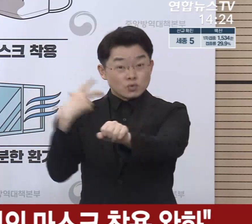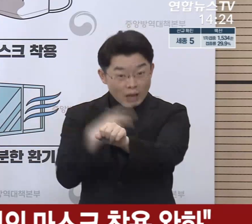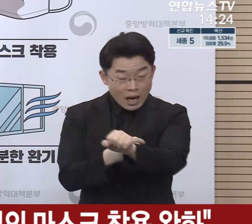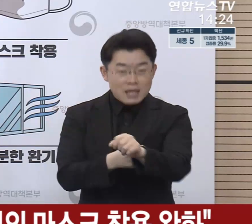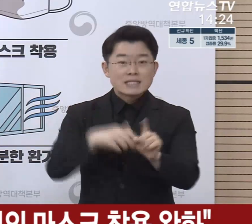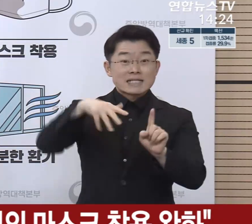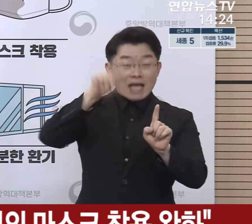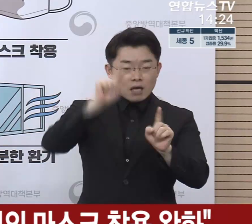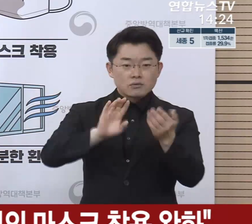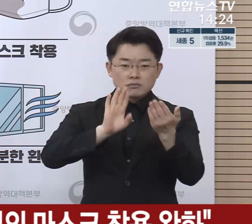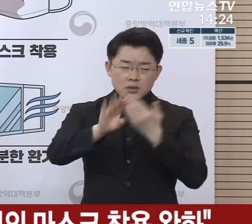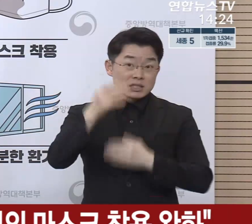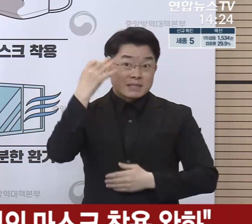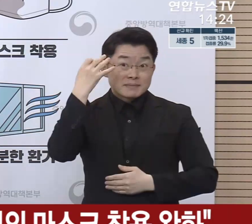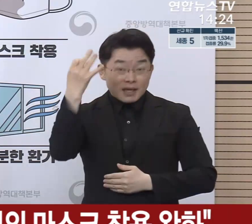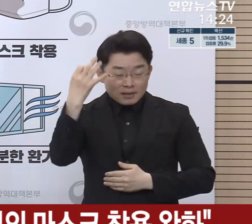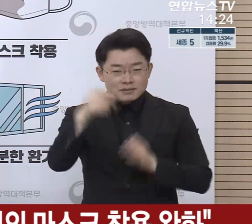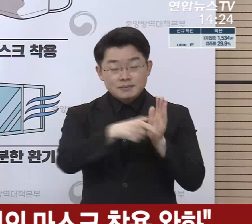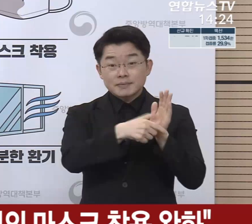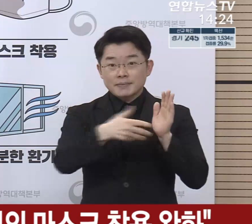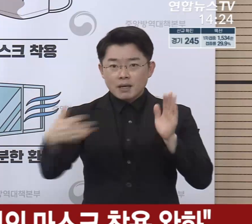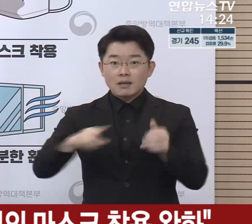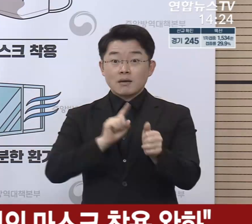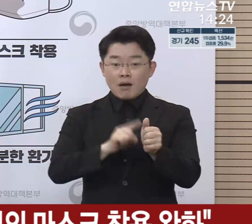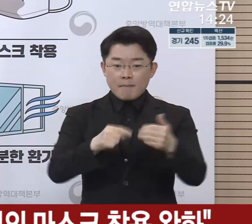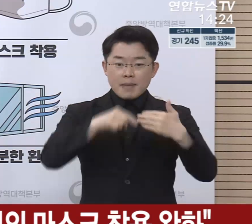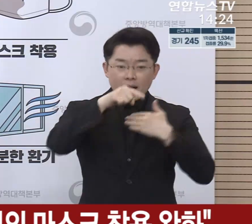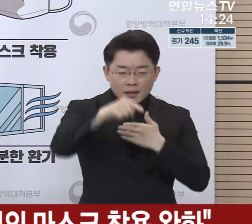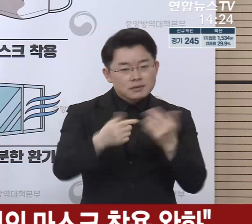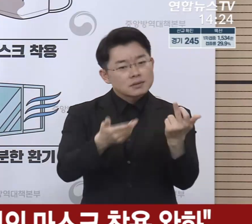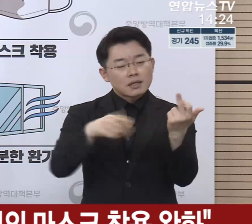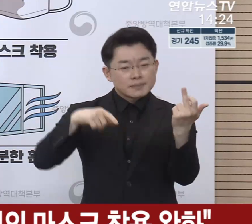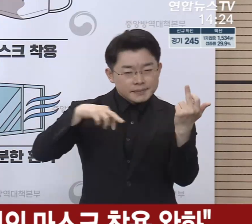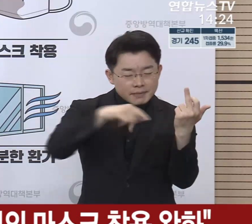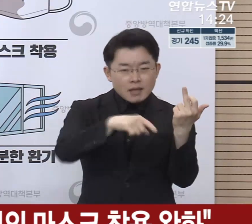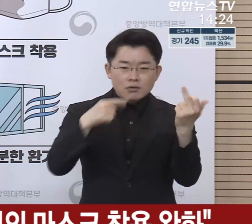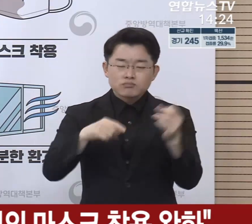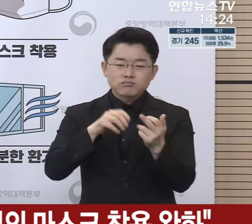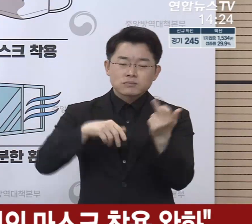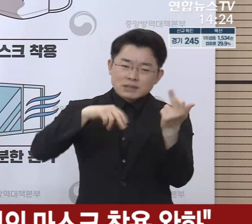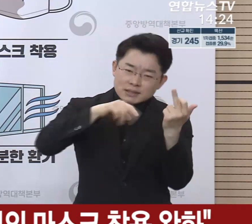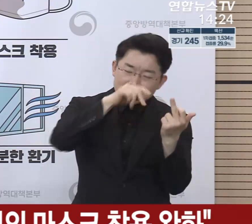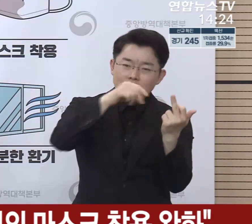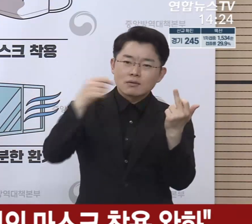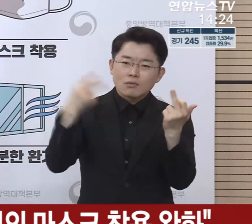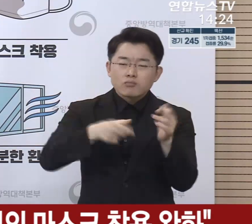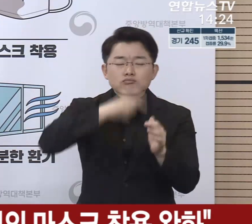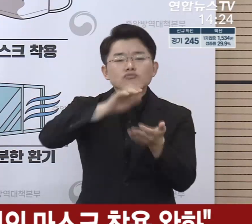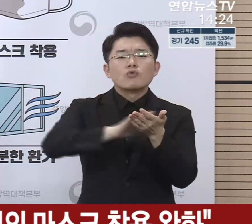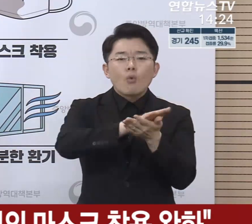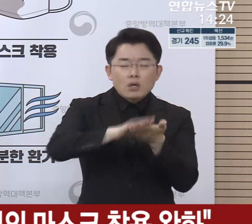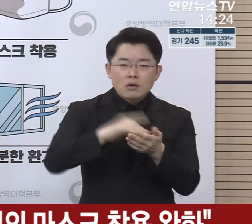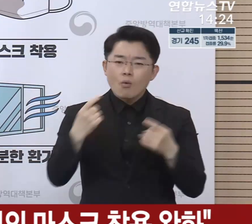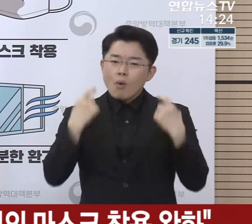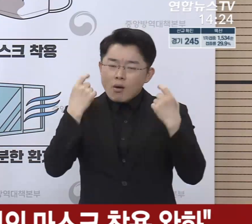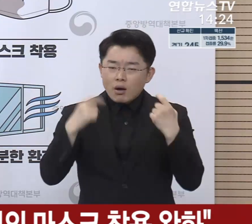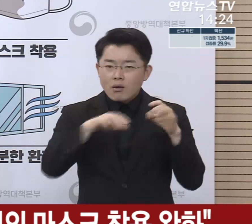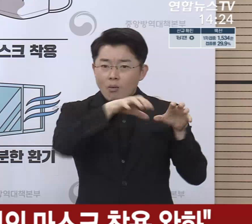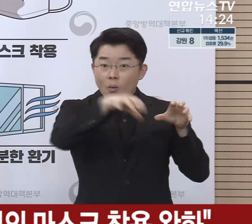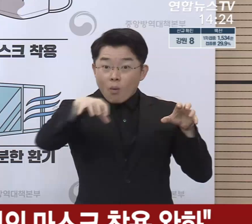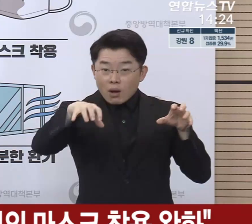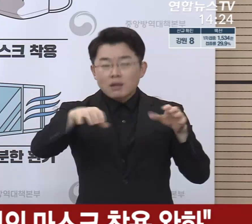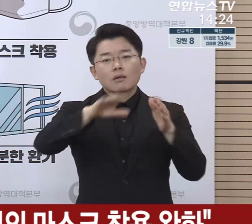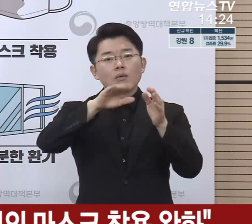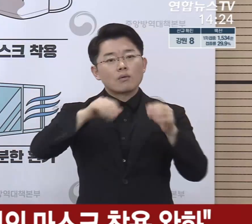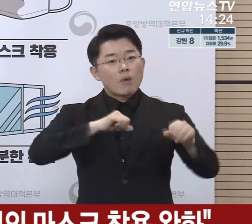시행하고 14일이 경과한 사람에게는 산책, 운동, 등산, 물놀이, 관광 등 실외의 여가, 레저